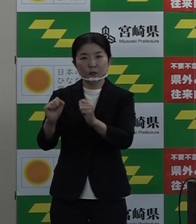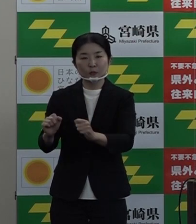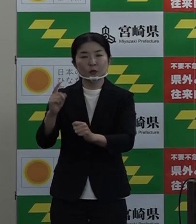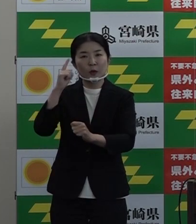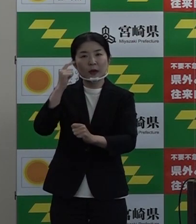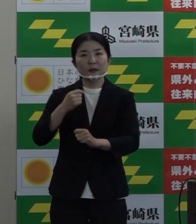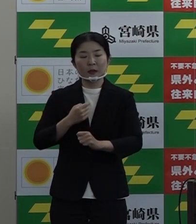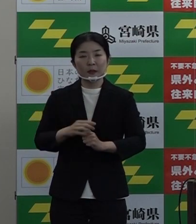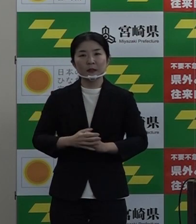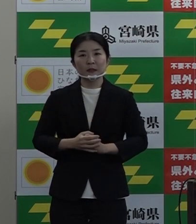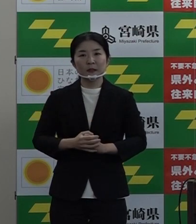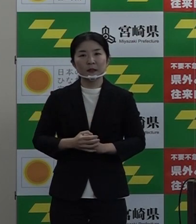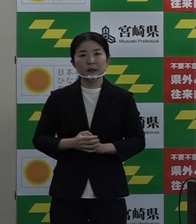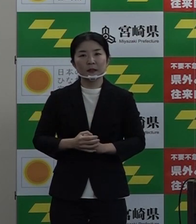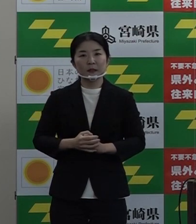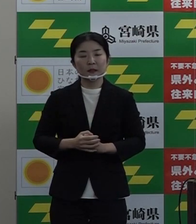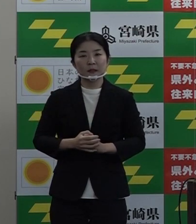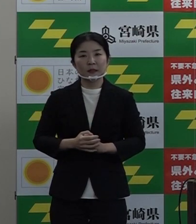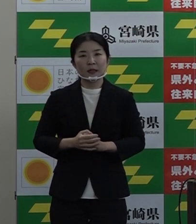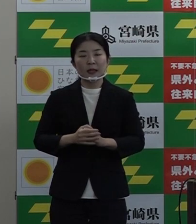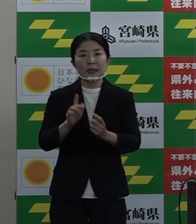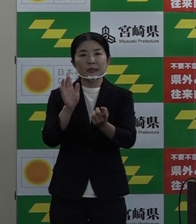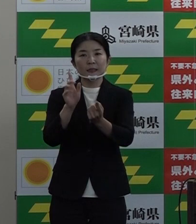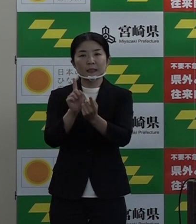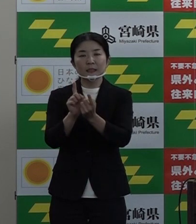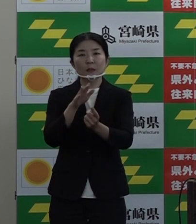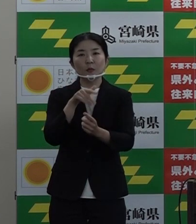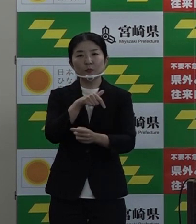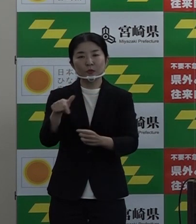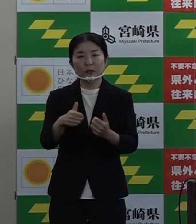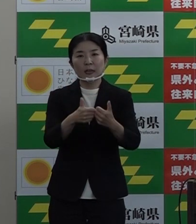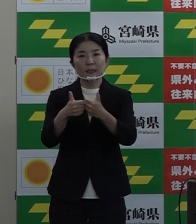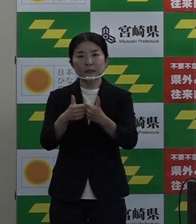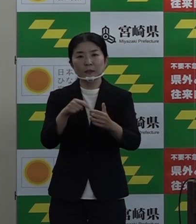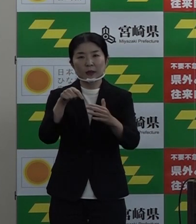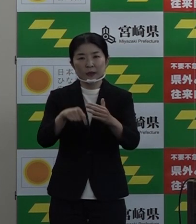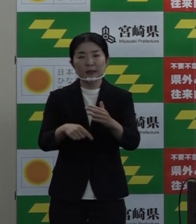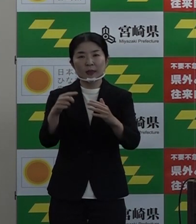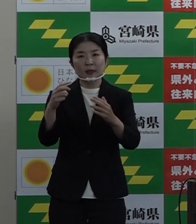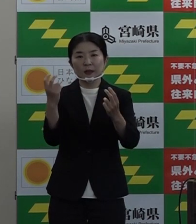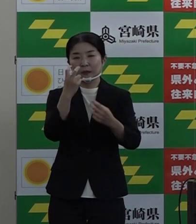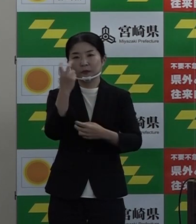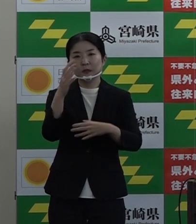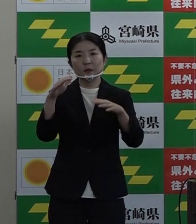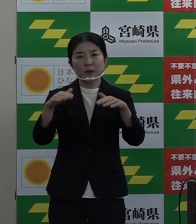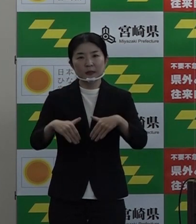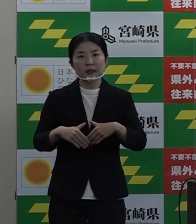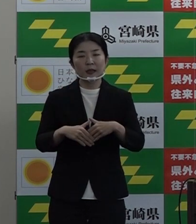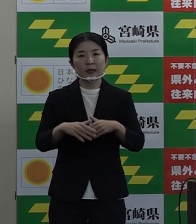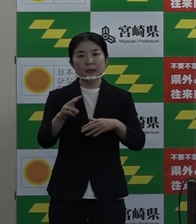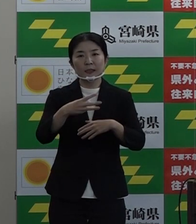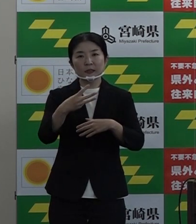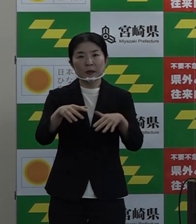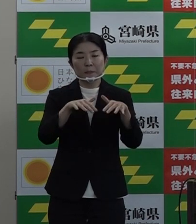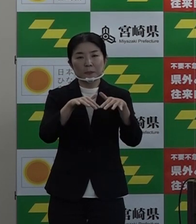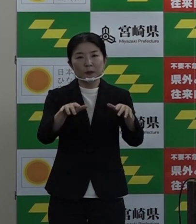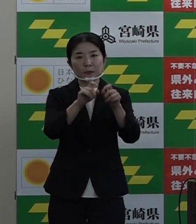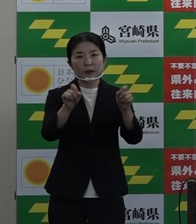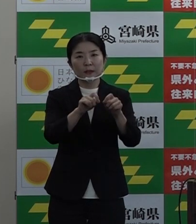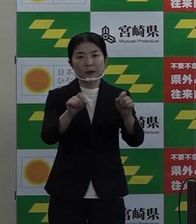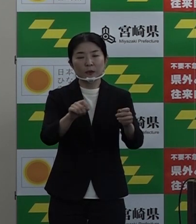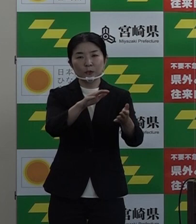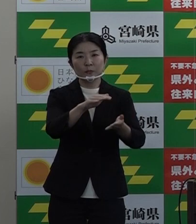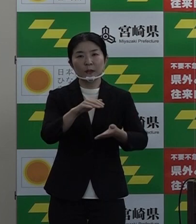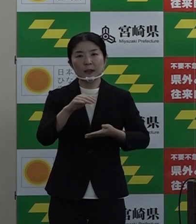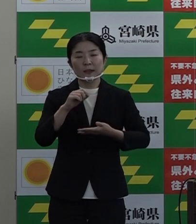えております。これも先ほど対策本部会議の中で確認をいたしました。第3波の教訓を踏まえて、